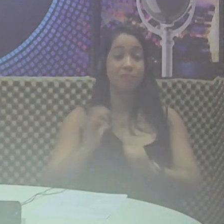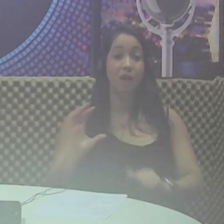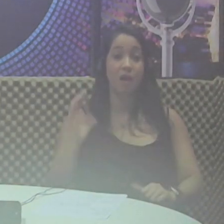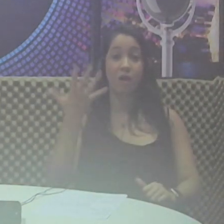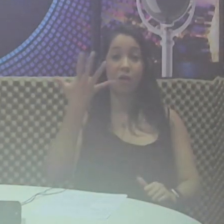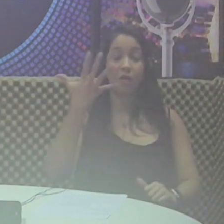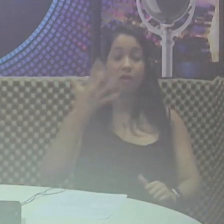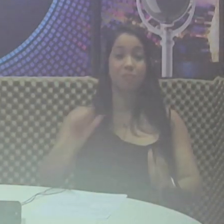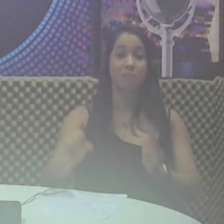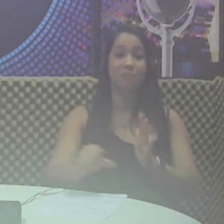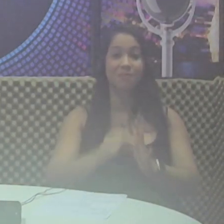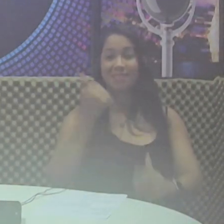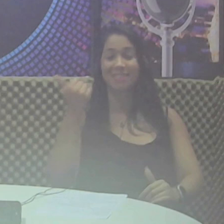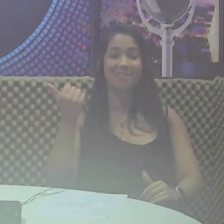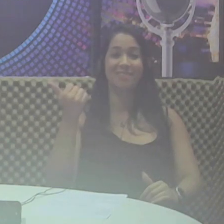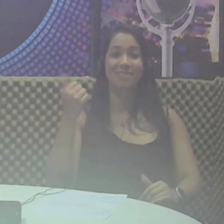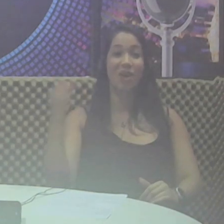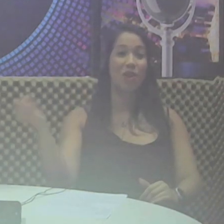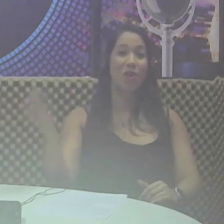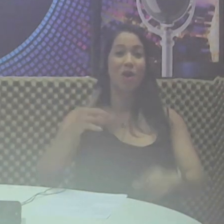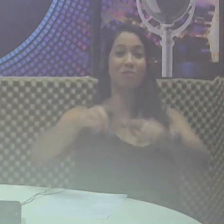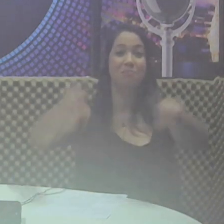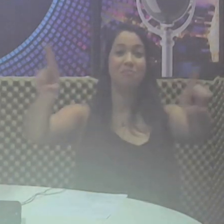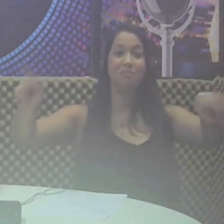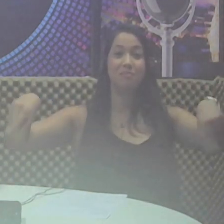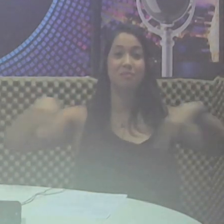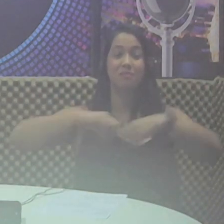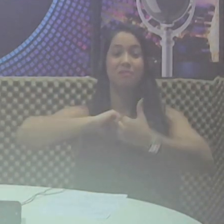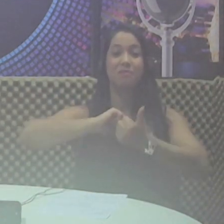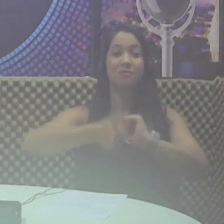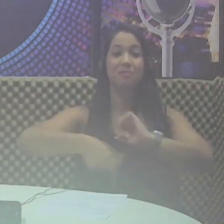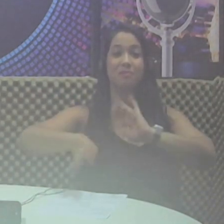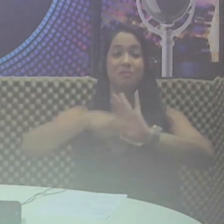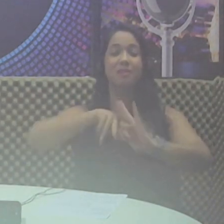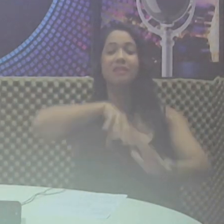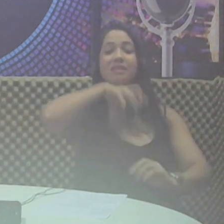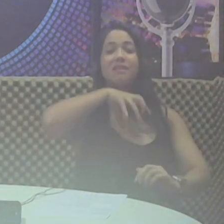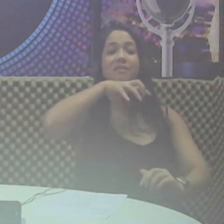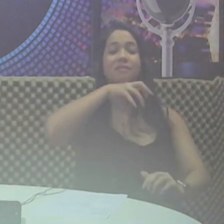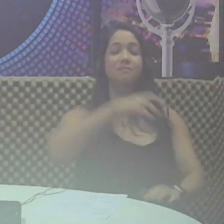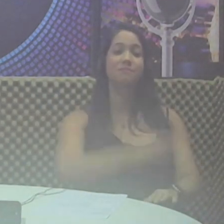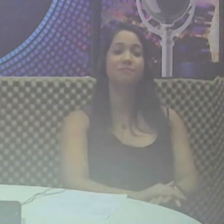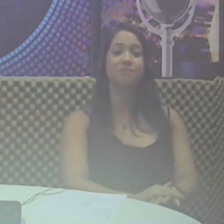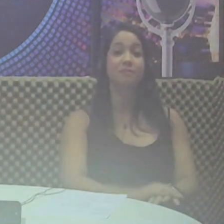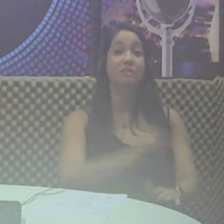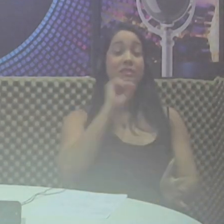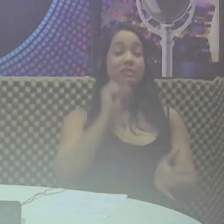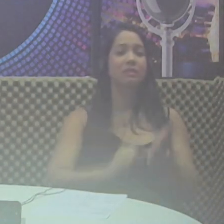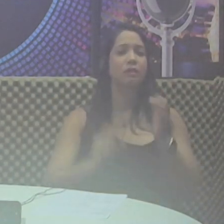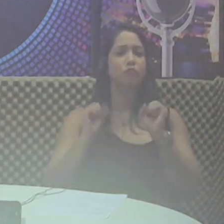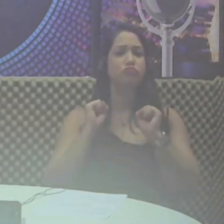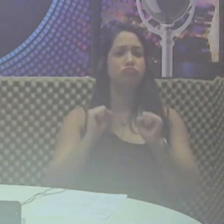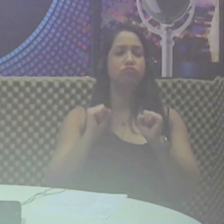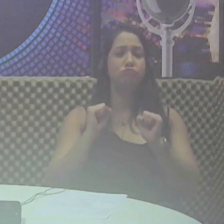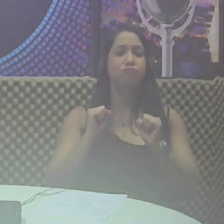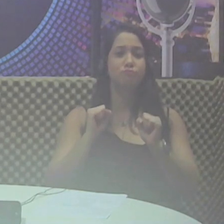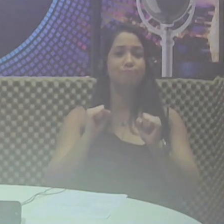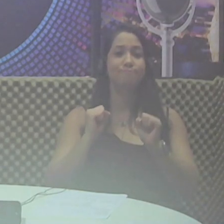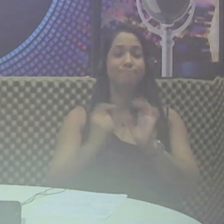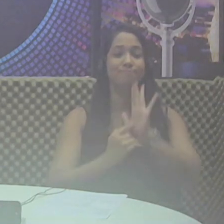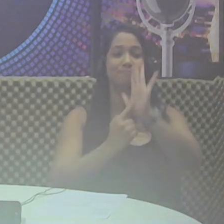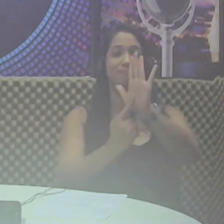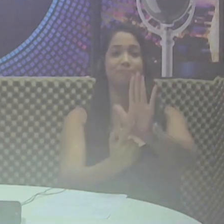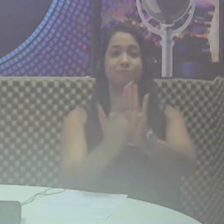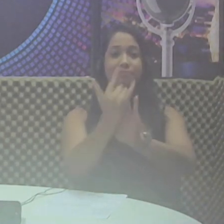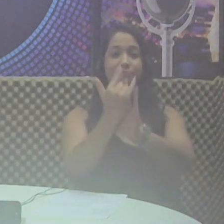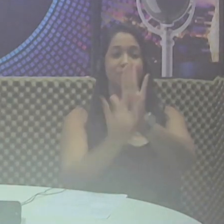pela primeira vez na nova Arena Parque do Parque do Sabiá. As inscrições poderão ser feitas mediante a apresentação